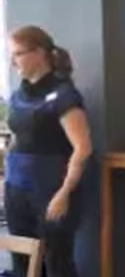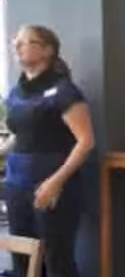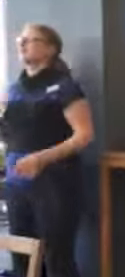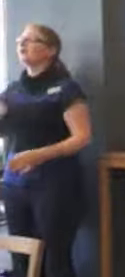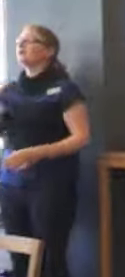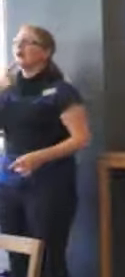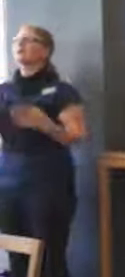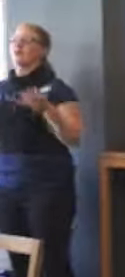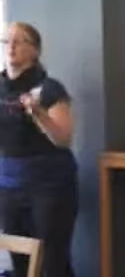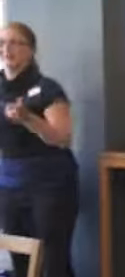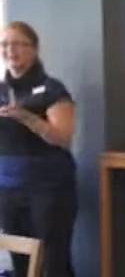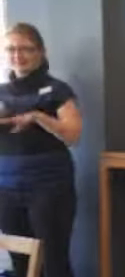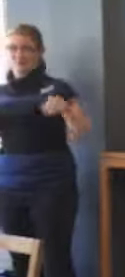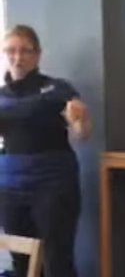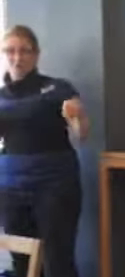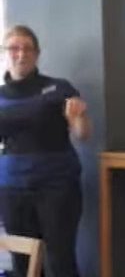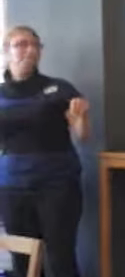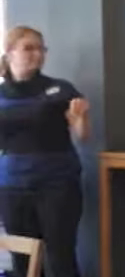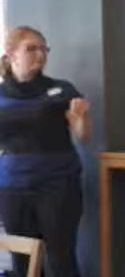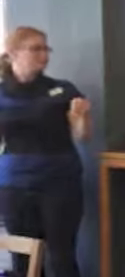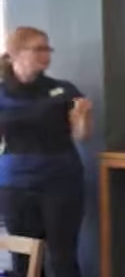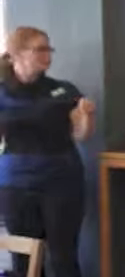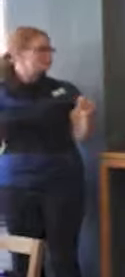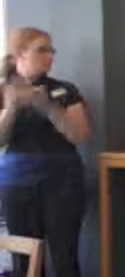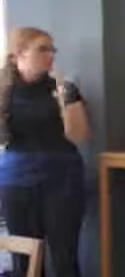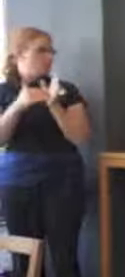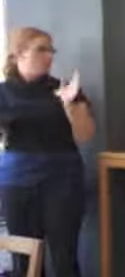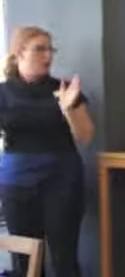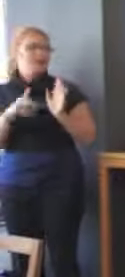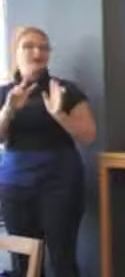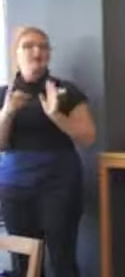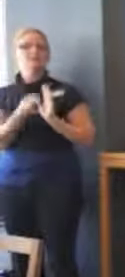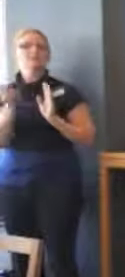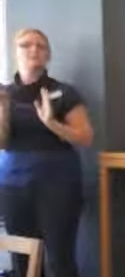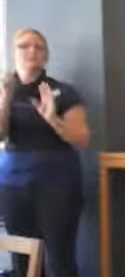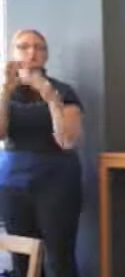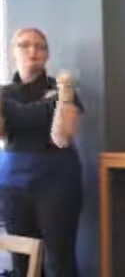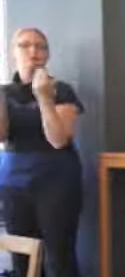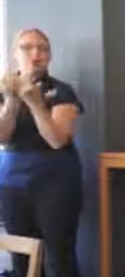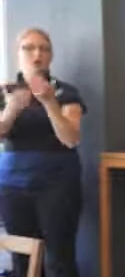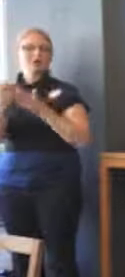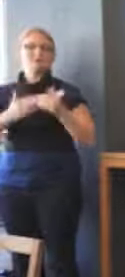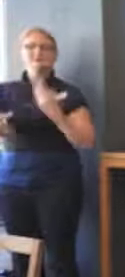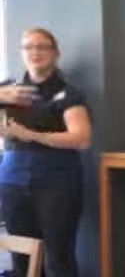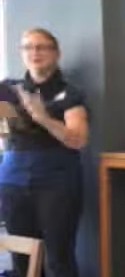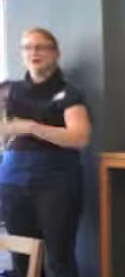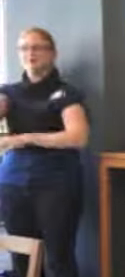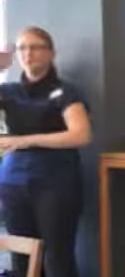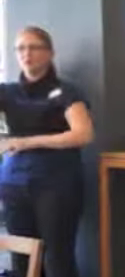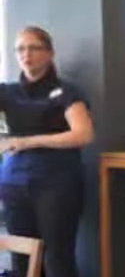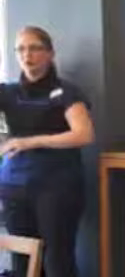bara säga ett resultat innan Göran. Det är ju att många av, eller någon i de här sociala arbetsintegrerade företag,